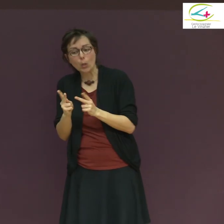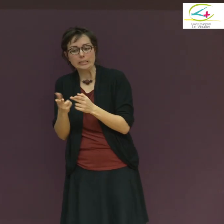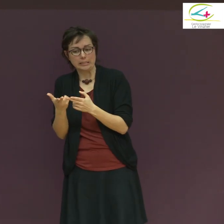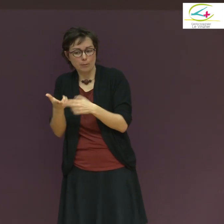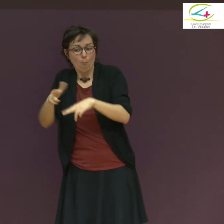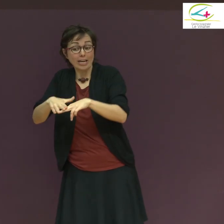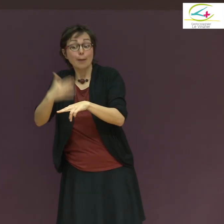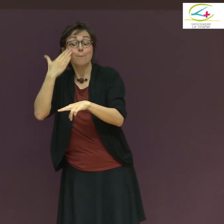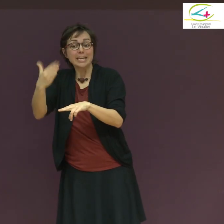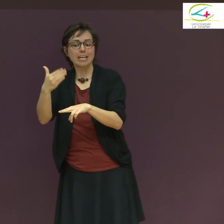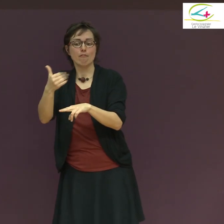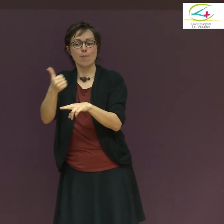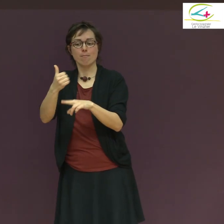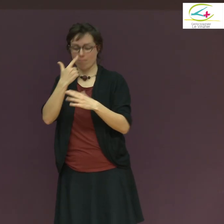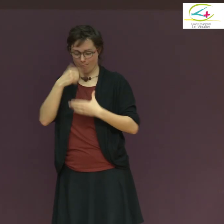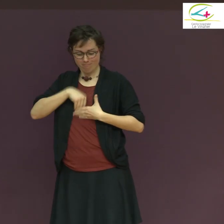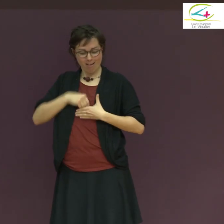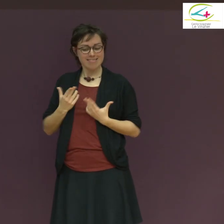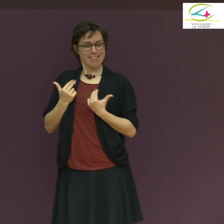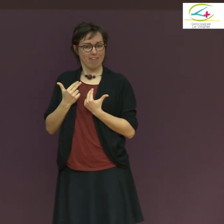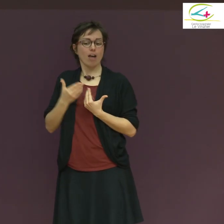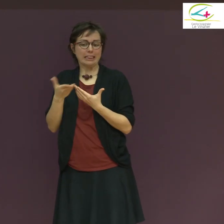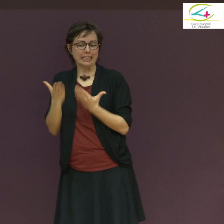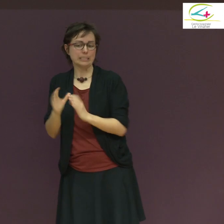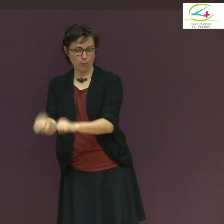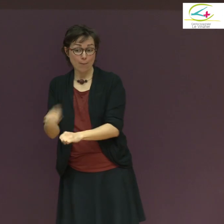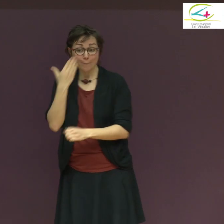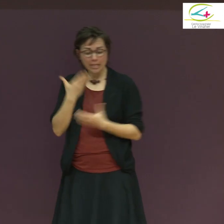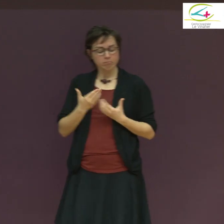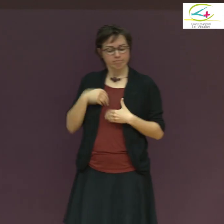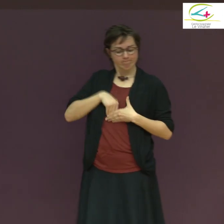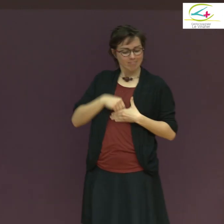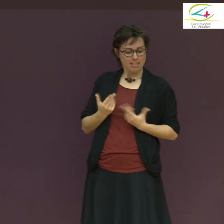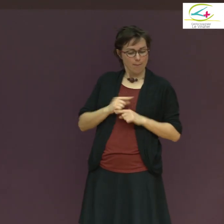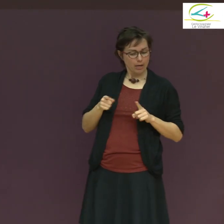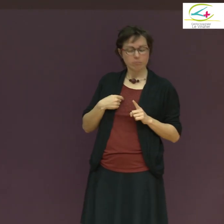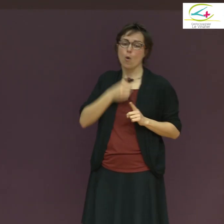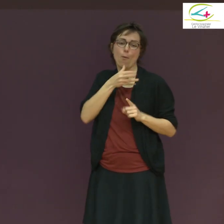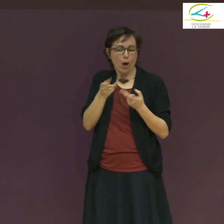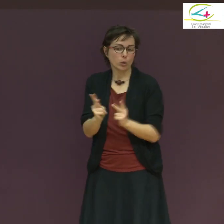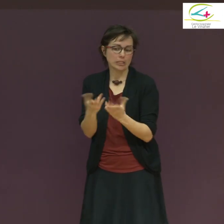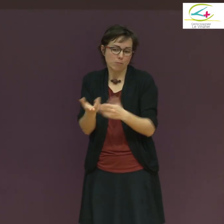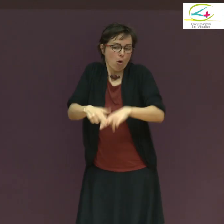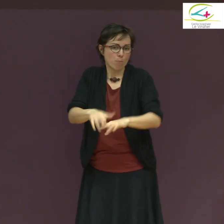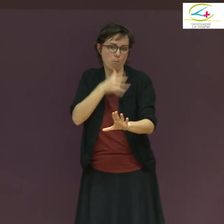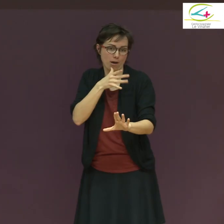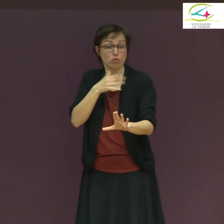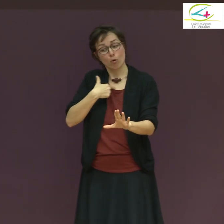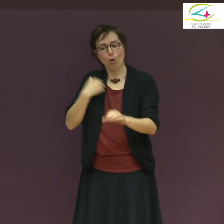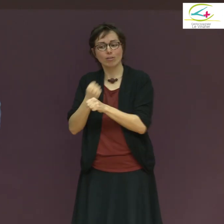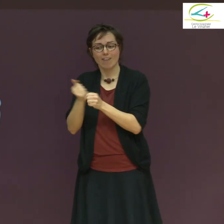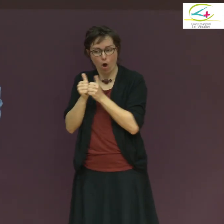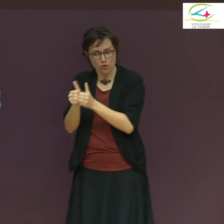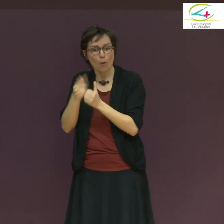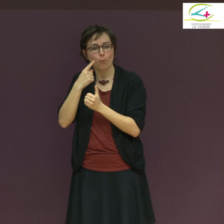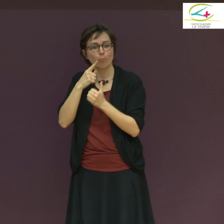bien. Mais tant que vous n'allez pas bien, je ne vous autorise pas. Donc on va travailler ensemble pour que vous alliez bien et